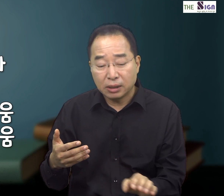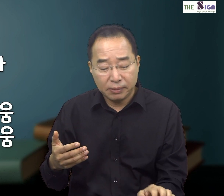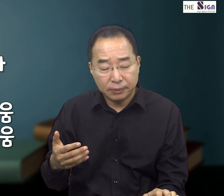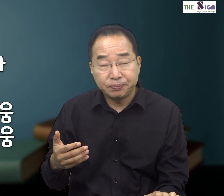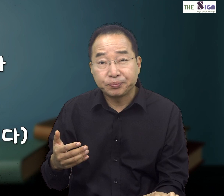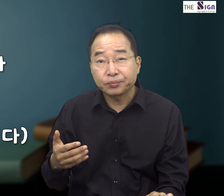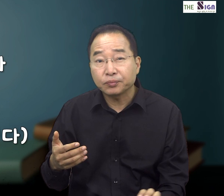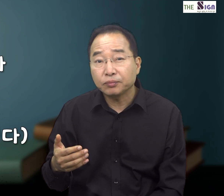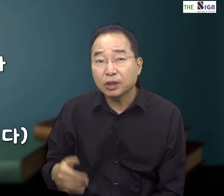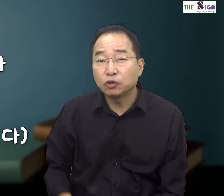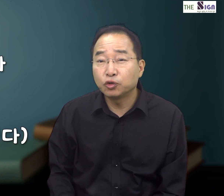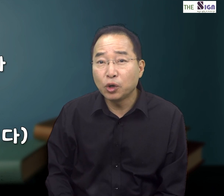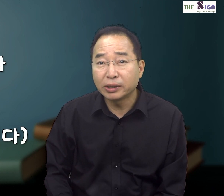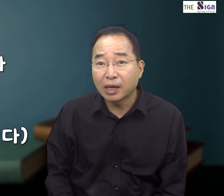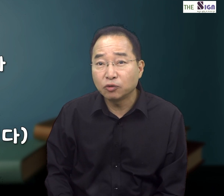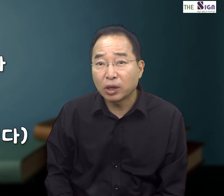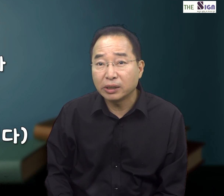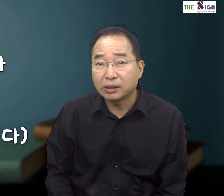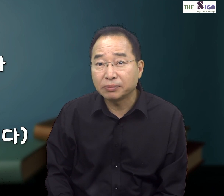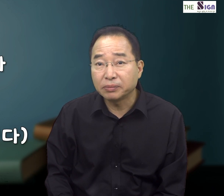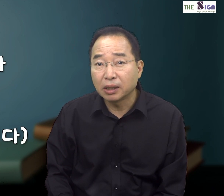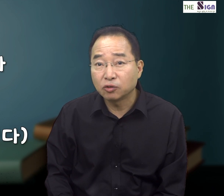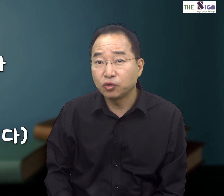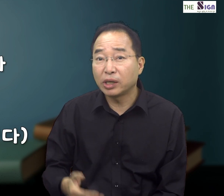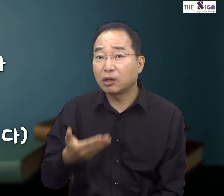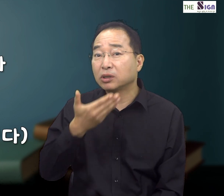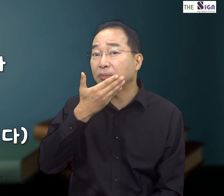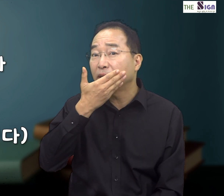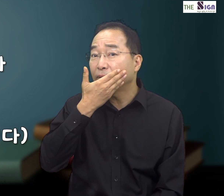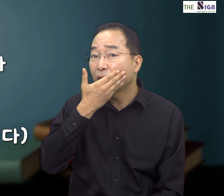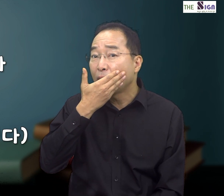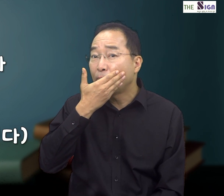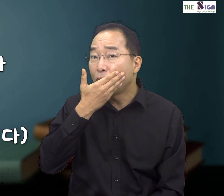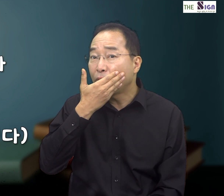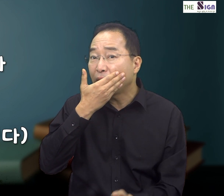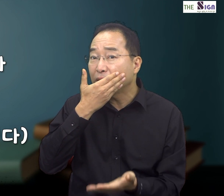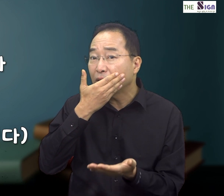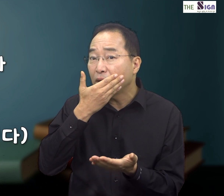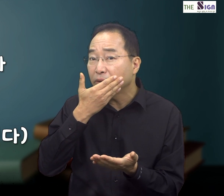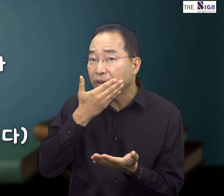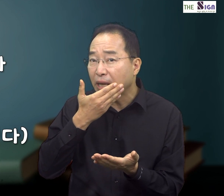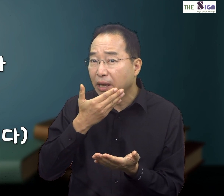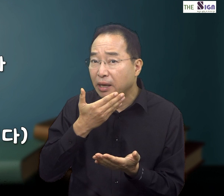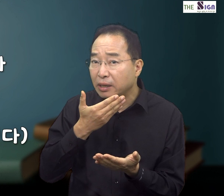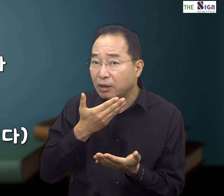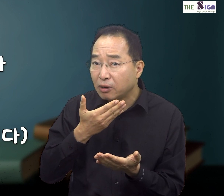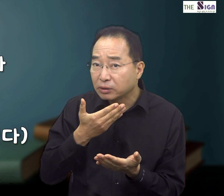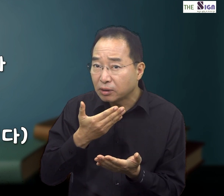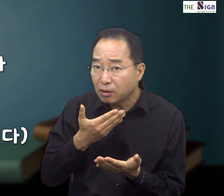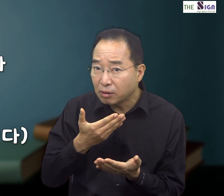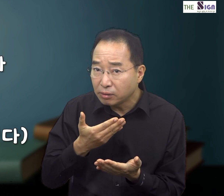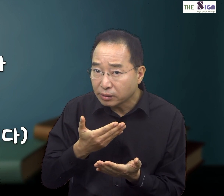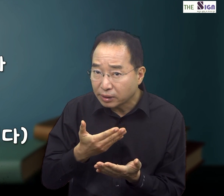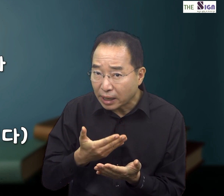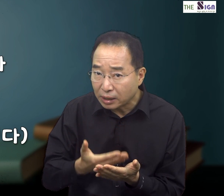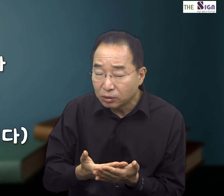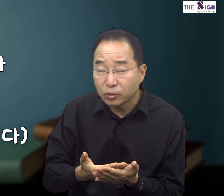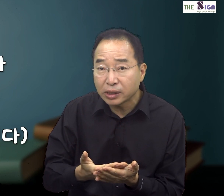있냐면 중요하다는 수화가 있습니다. 중요하다 어떻게 하면은 볼에서 내려서 대는